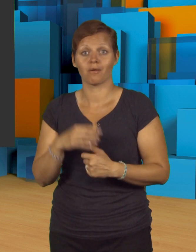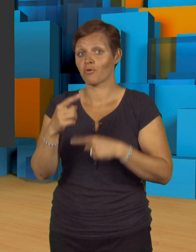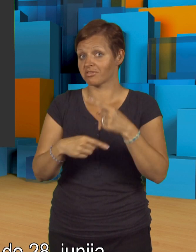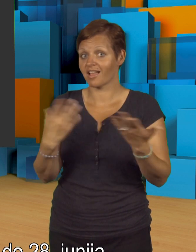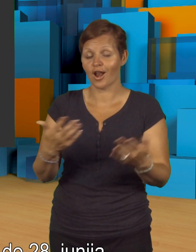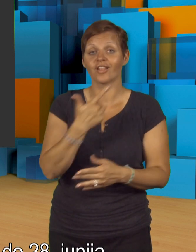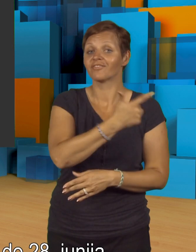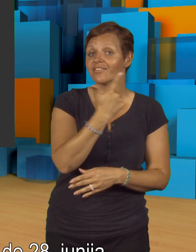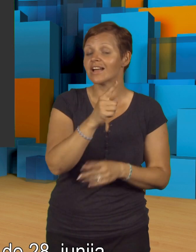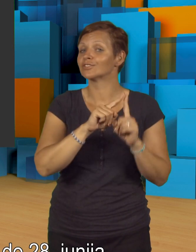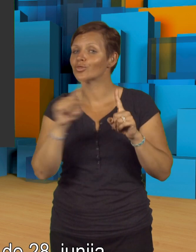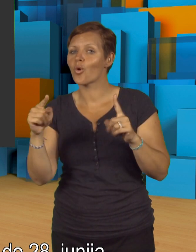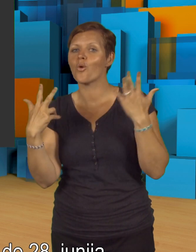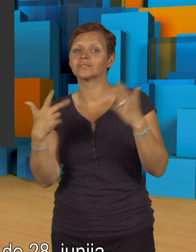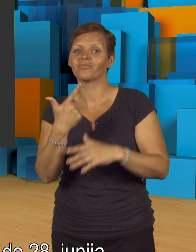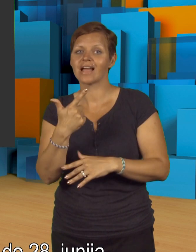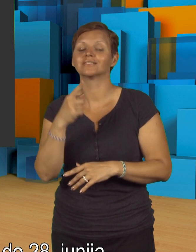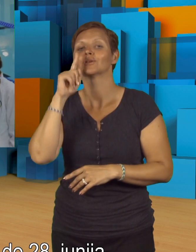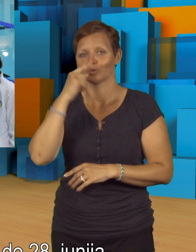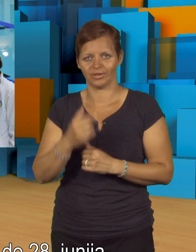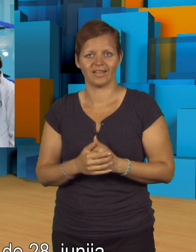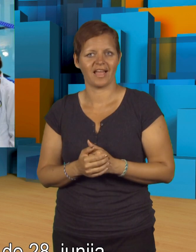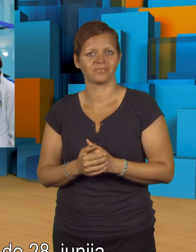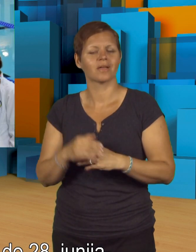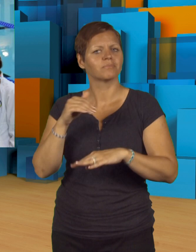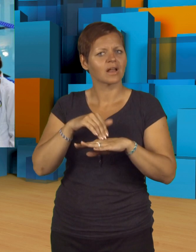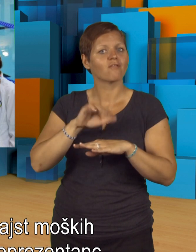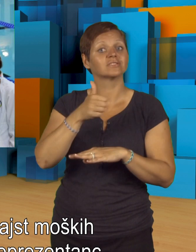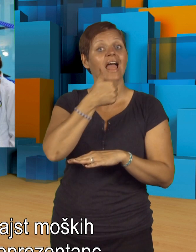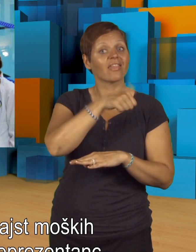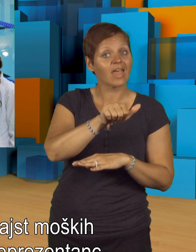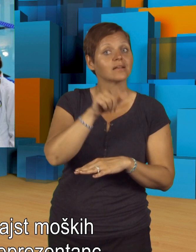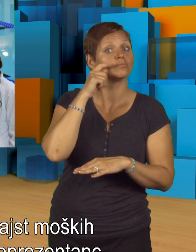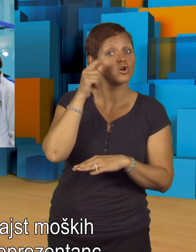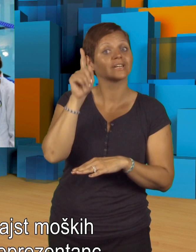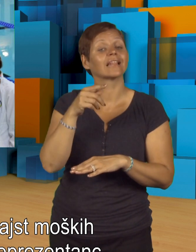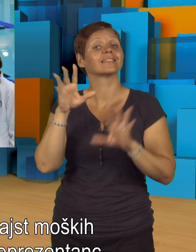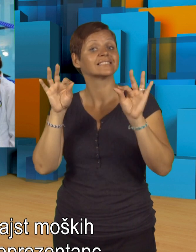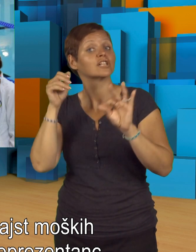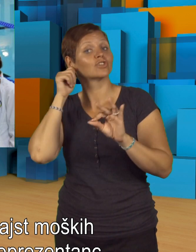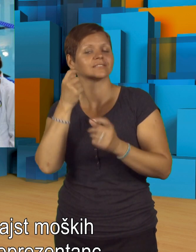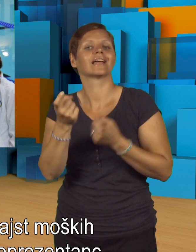Potekalo je od 22. do 28. junija. Prijavilo se je 11 moških in 10 žensk.